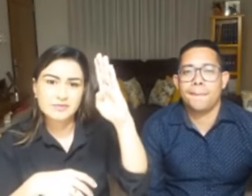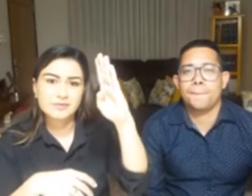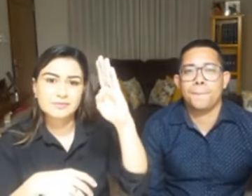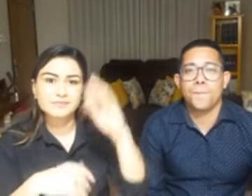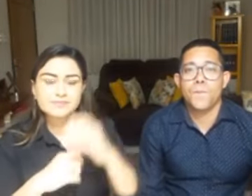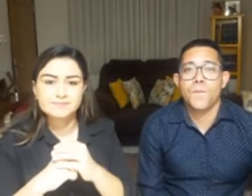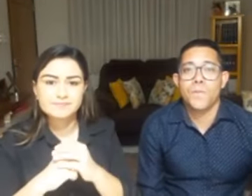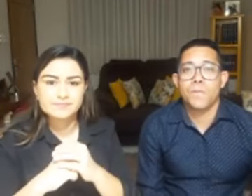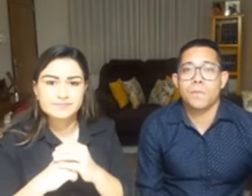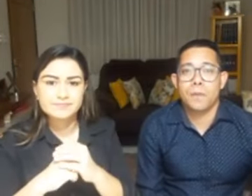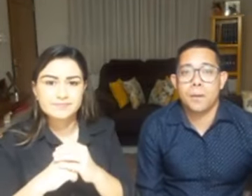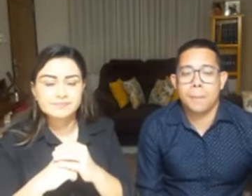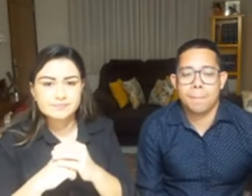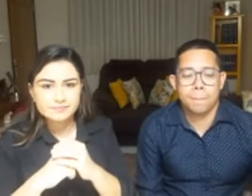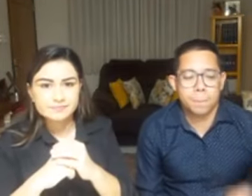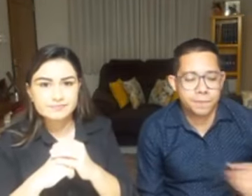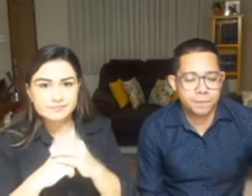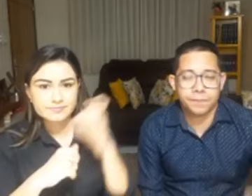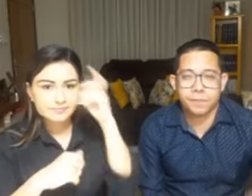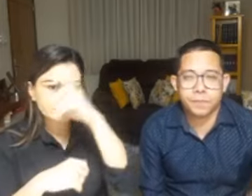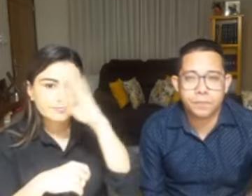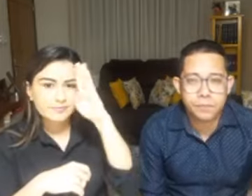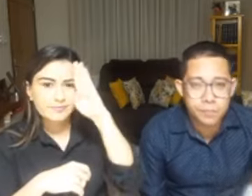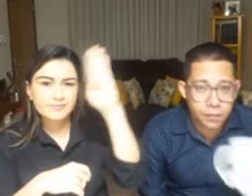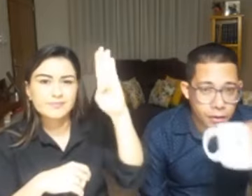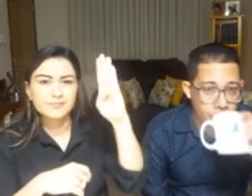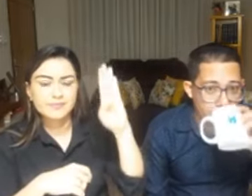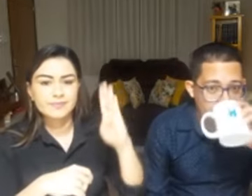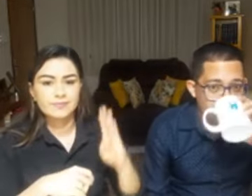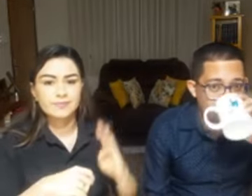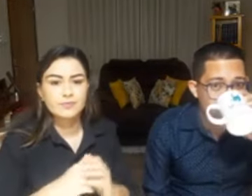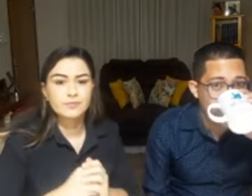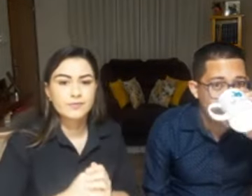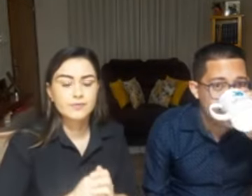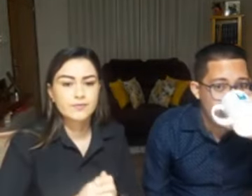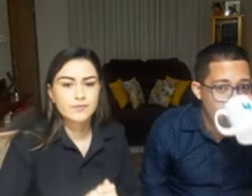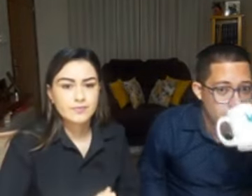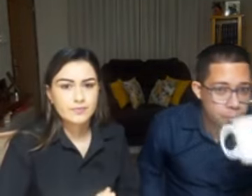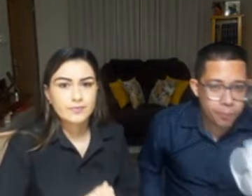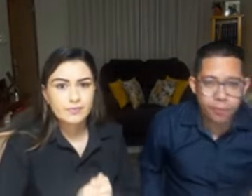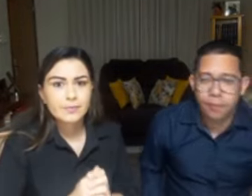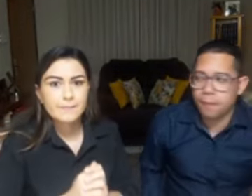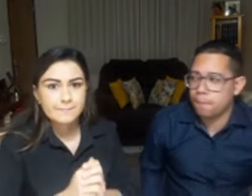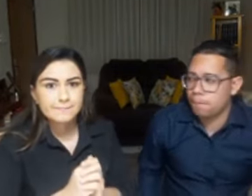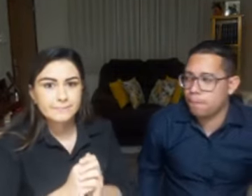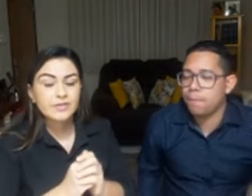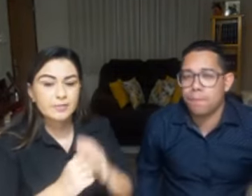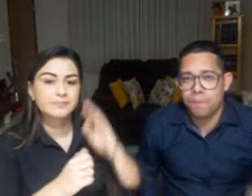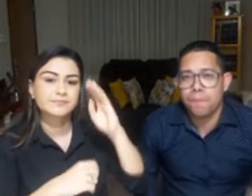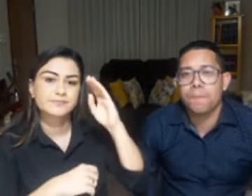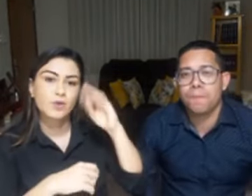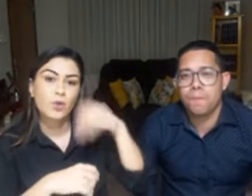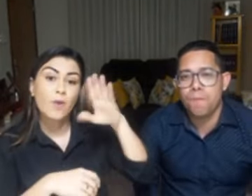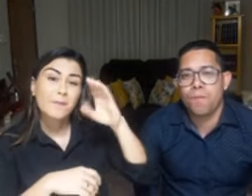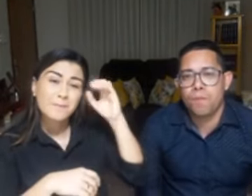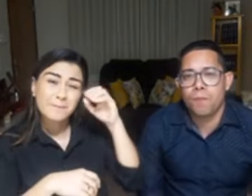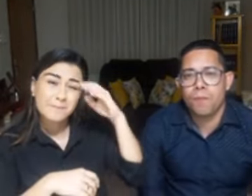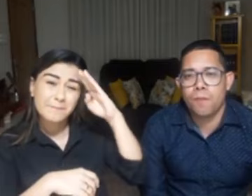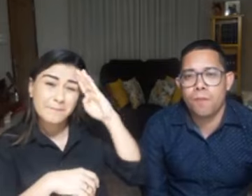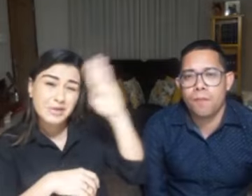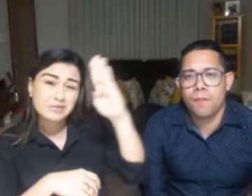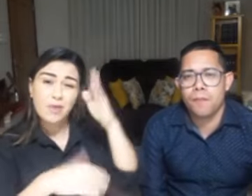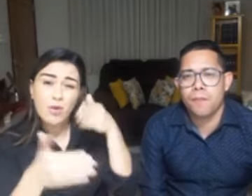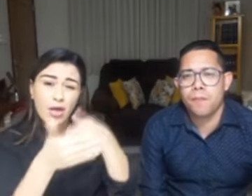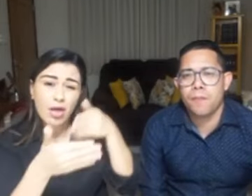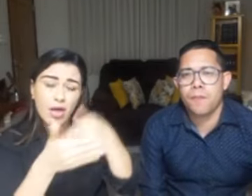enfrentada na prática, assim, né, nesse trabalho, assim? Quais são os maiores obstáculos enfrentados para quem